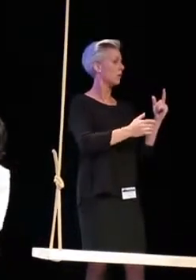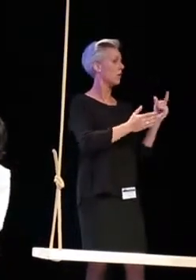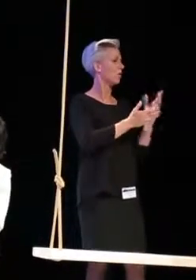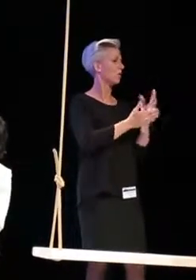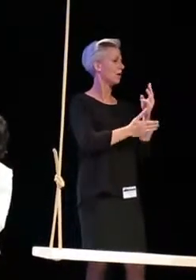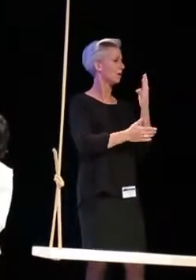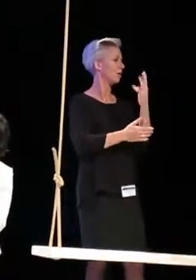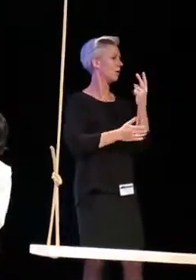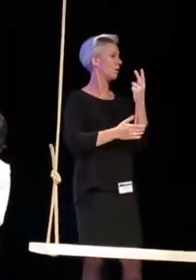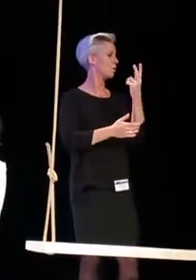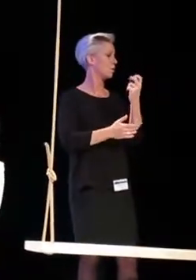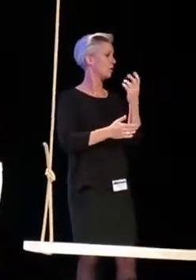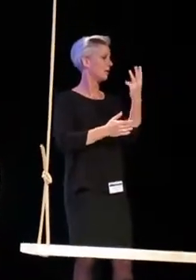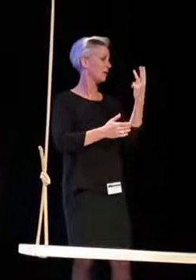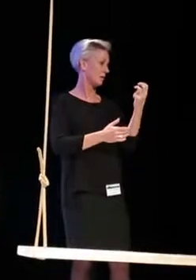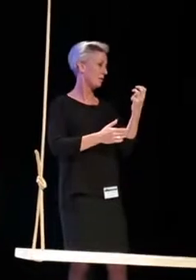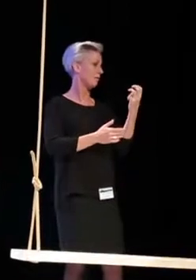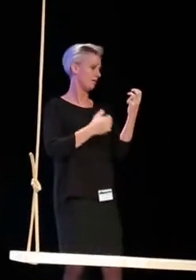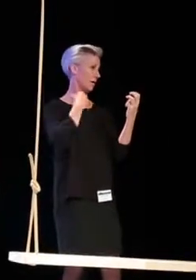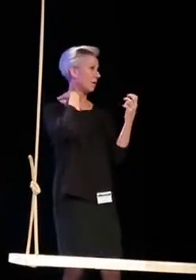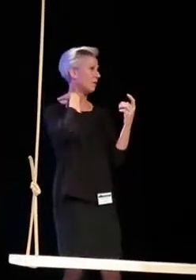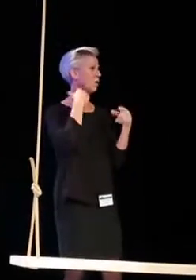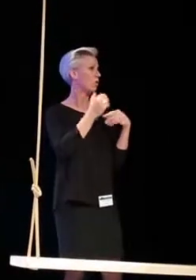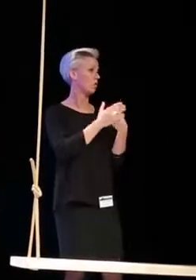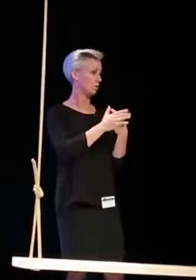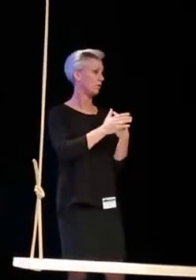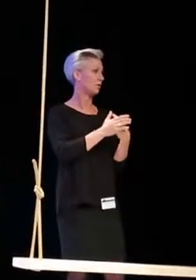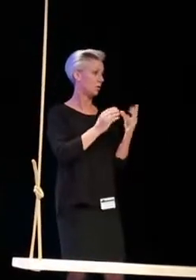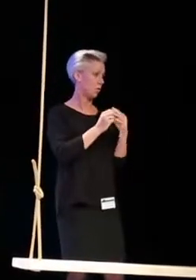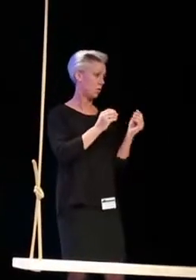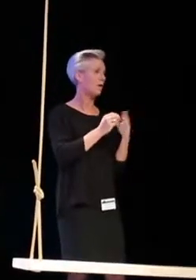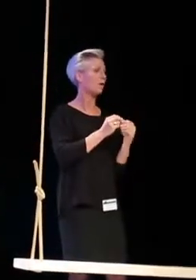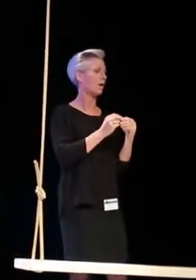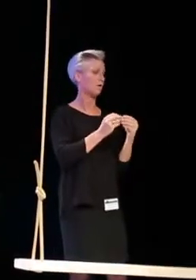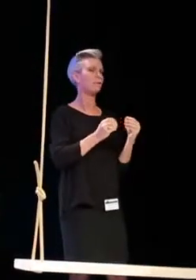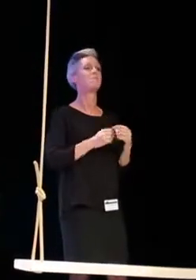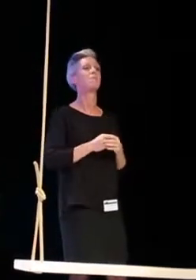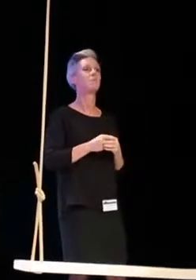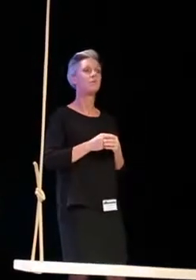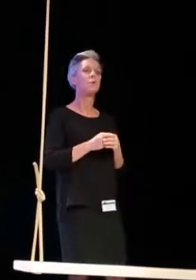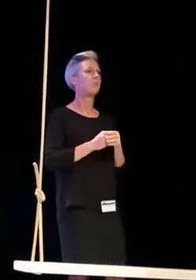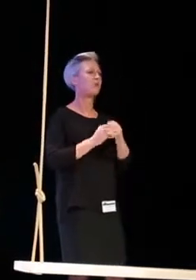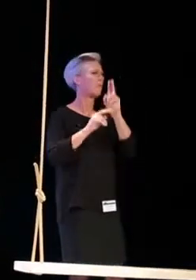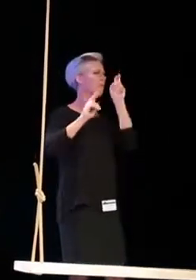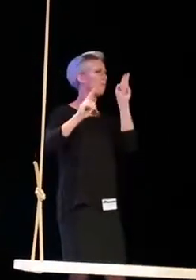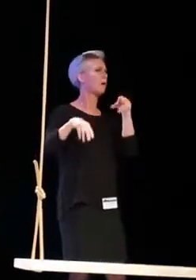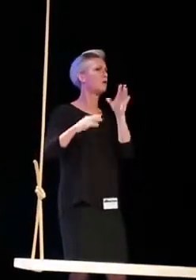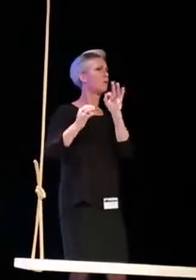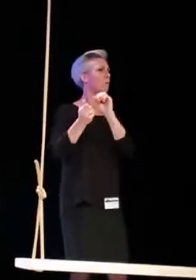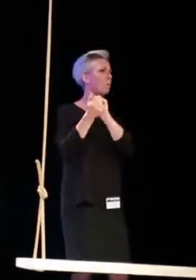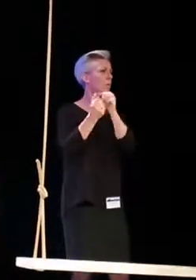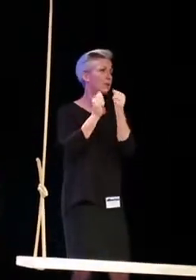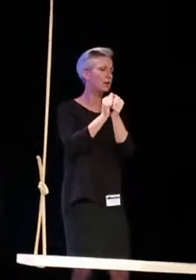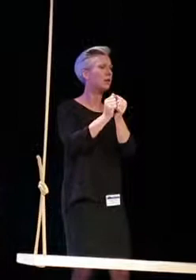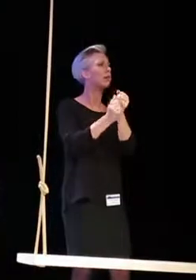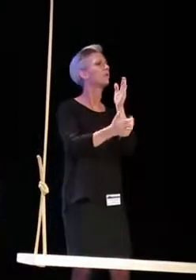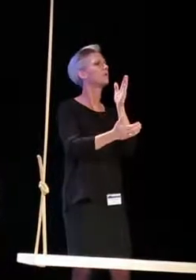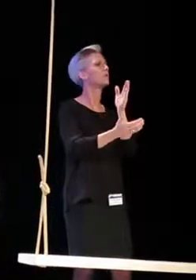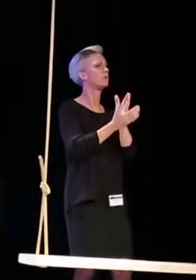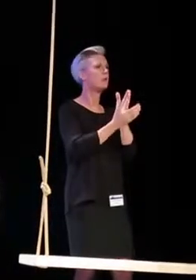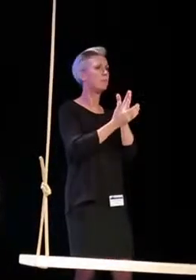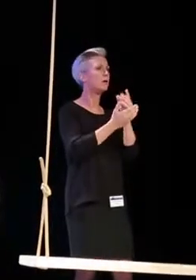vi ha 1100 företag. Och ni vet vad som händer då? Det är att de bryr sig inte om politiken. De bestämmer sig för att belasta